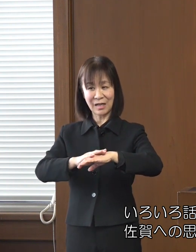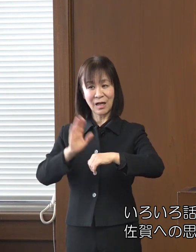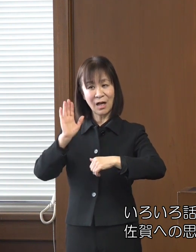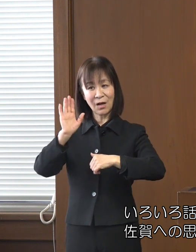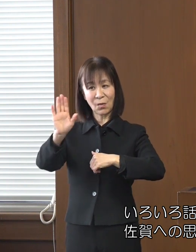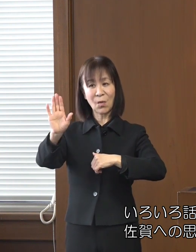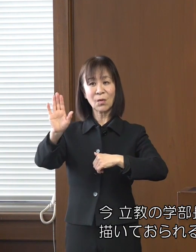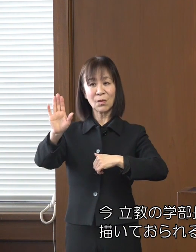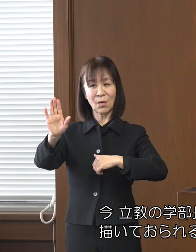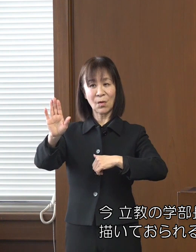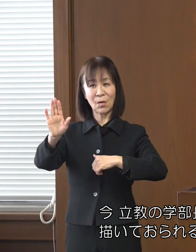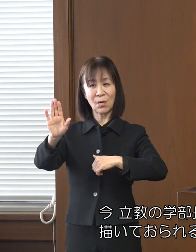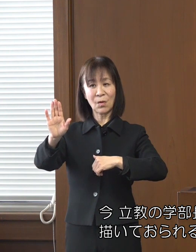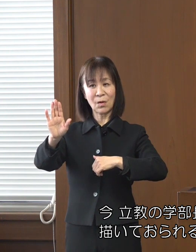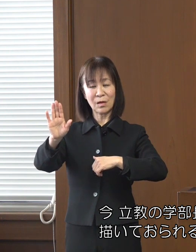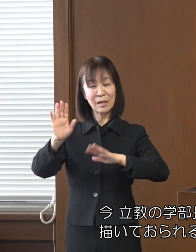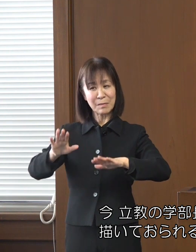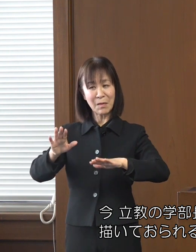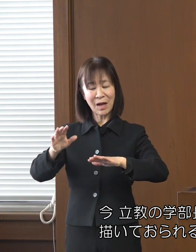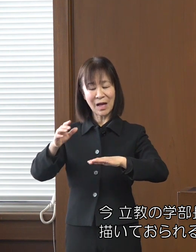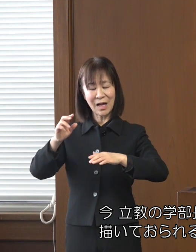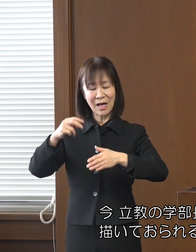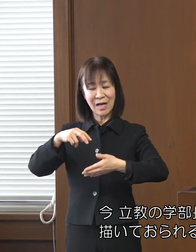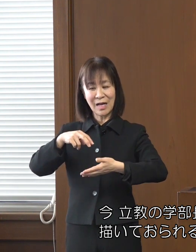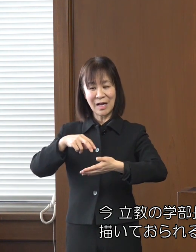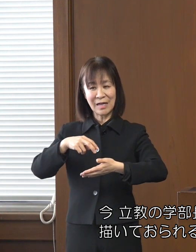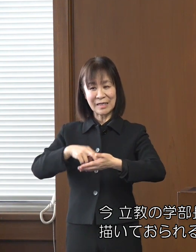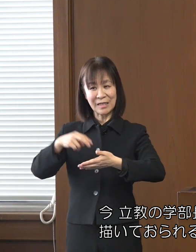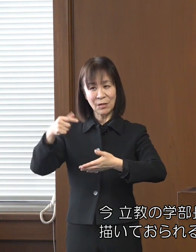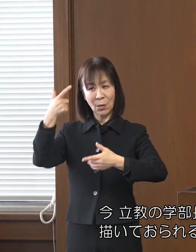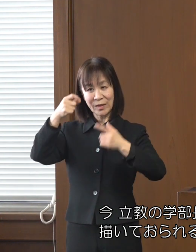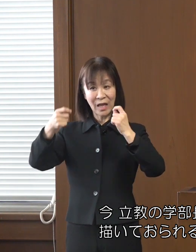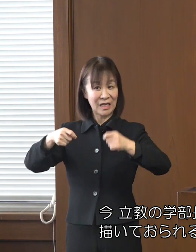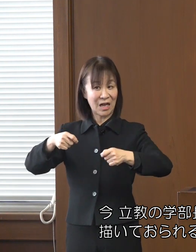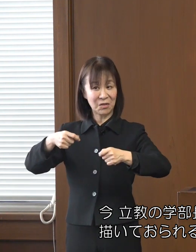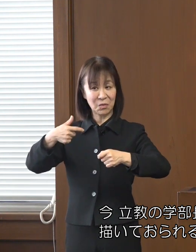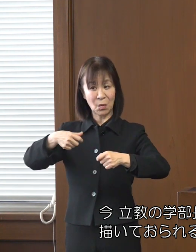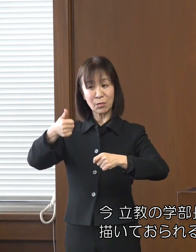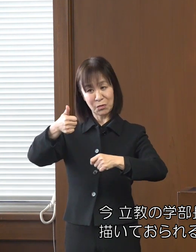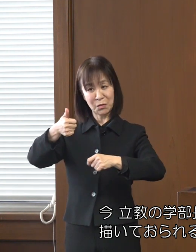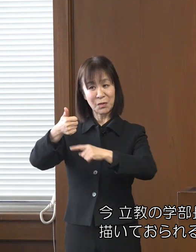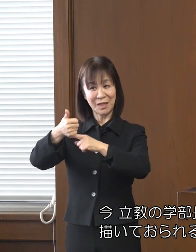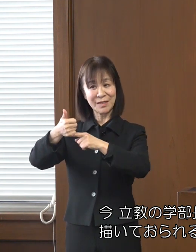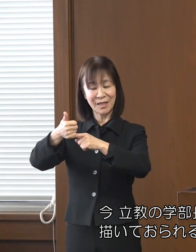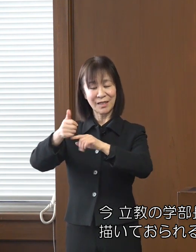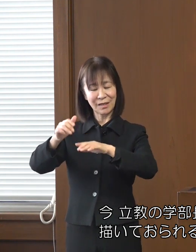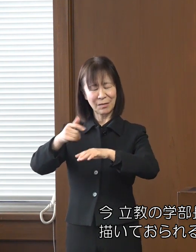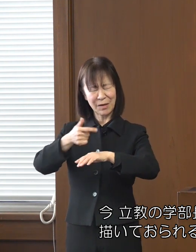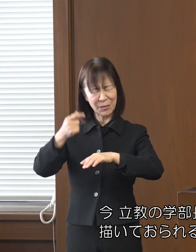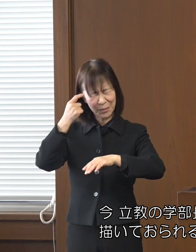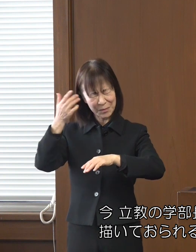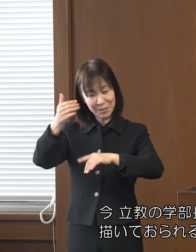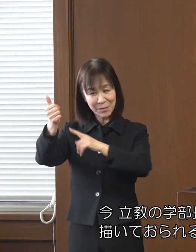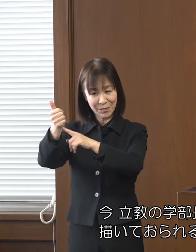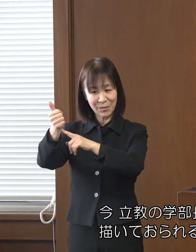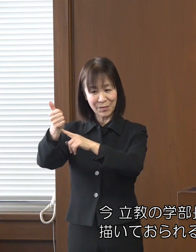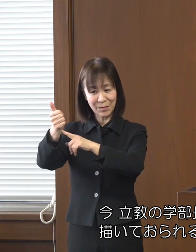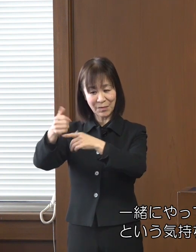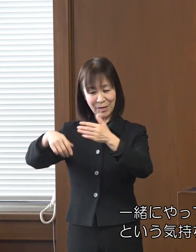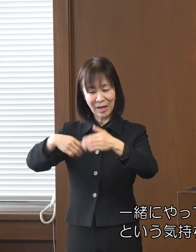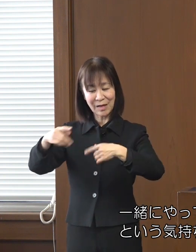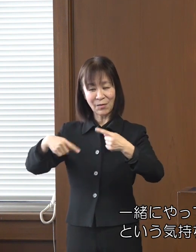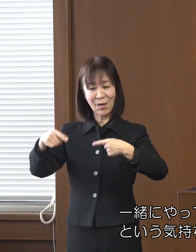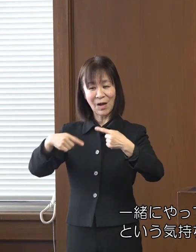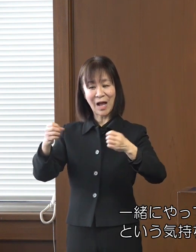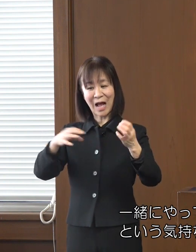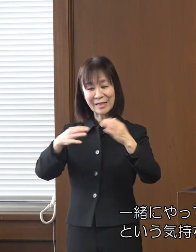う、今立教の学部長ですけど、まあ、どういう人生観を描いておられるのかという話をする中で、一